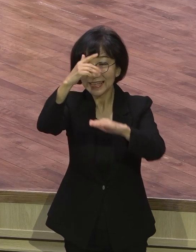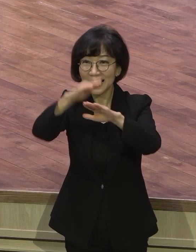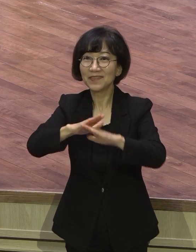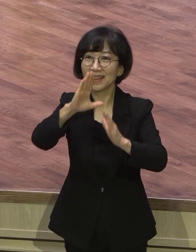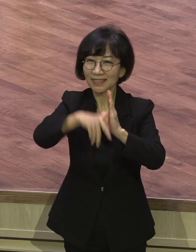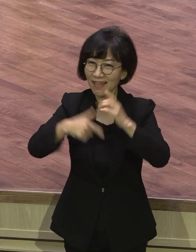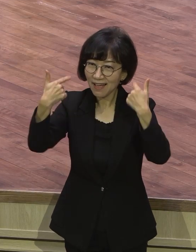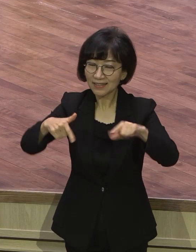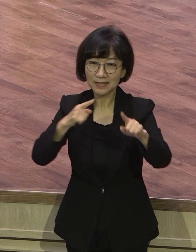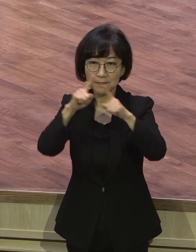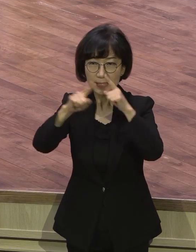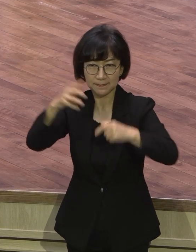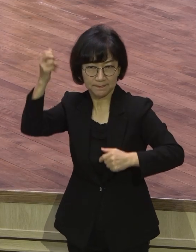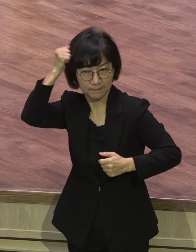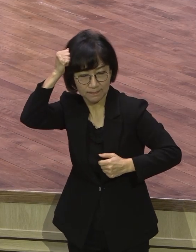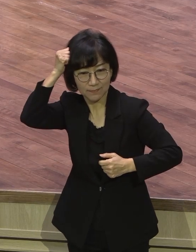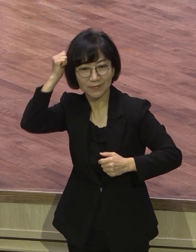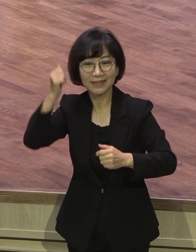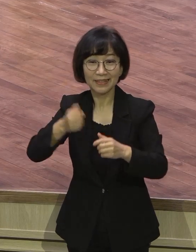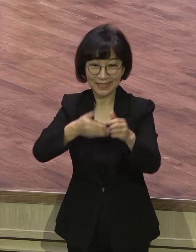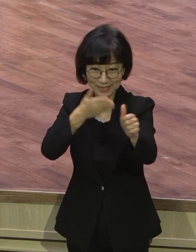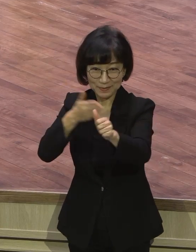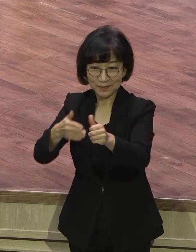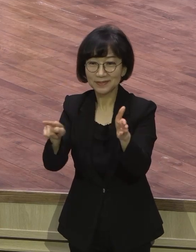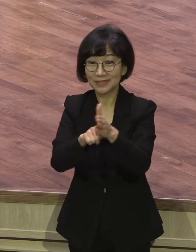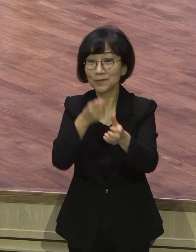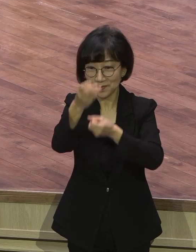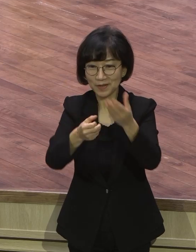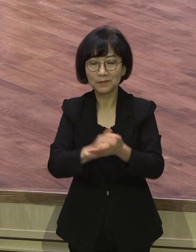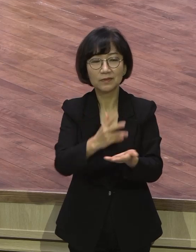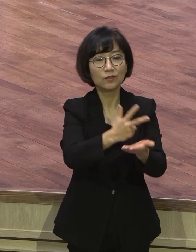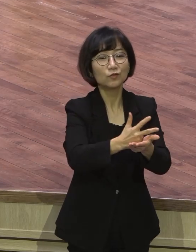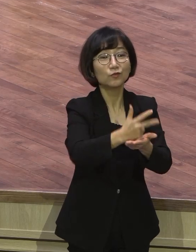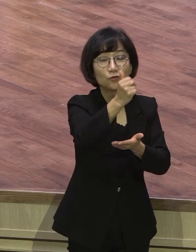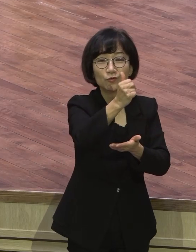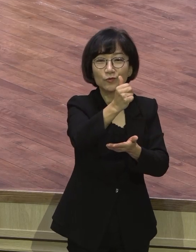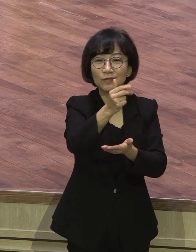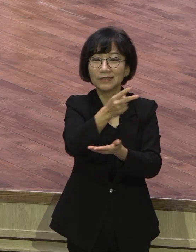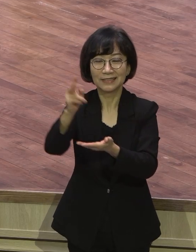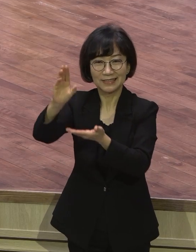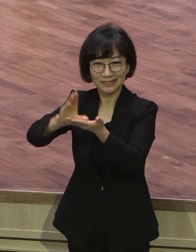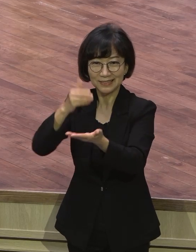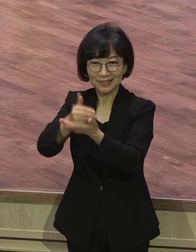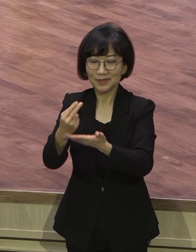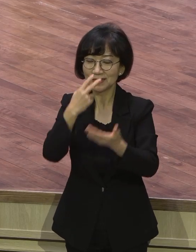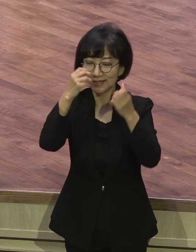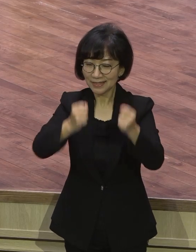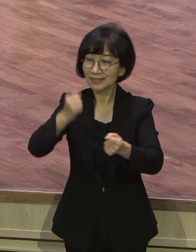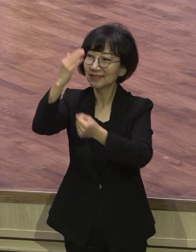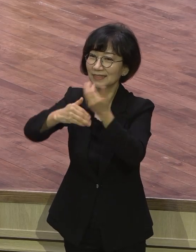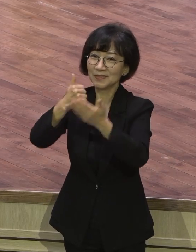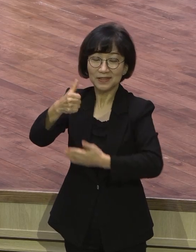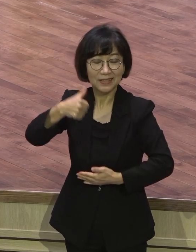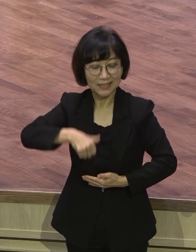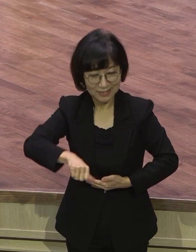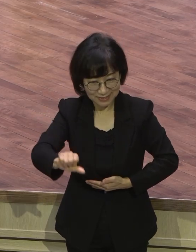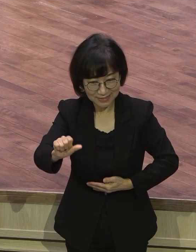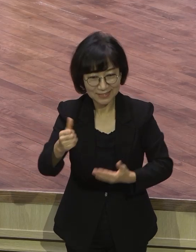잡으시기 바랍니다. 신앙 고백합니다. 주는 그리스도시여 살아계신 하나님의